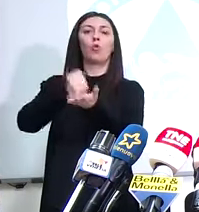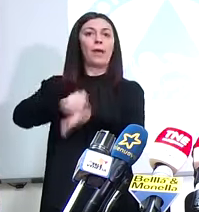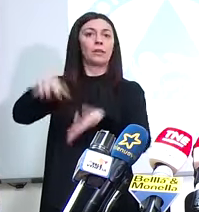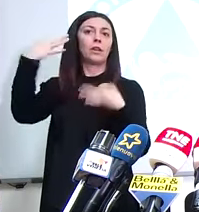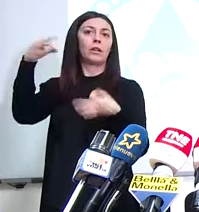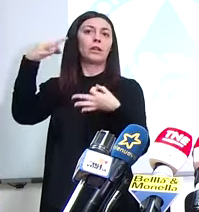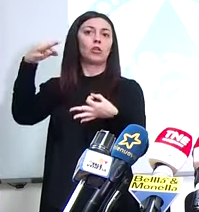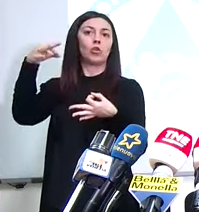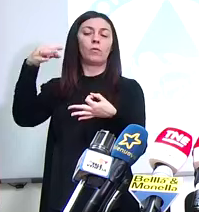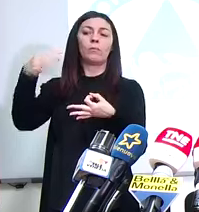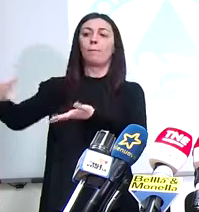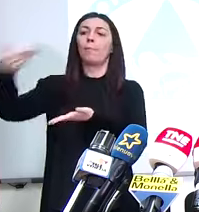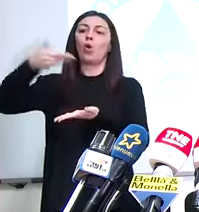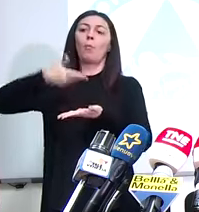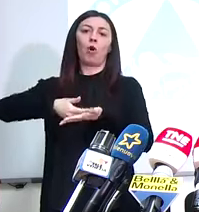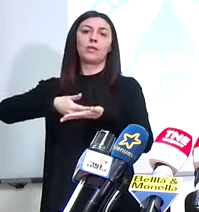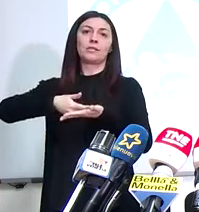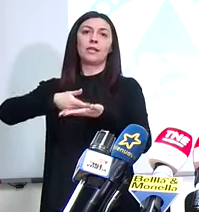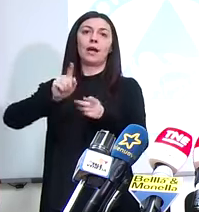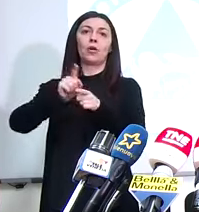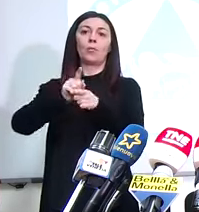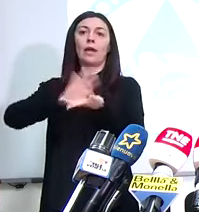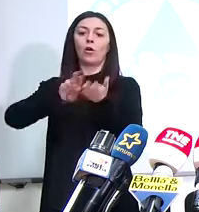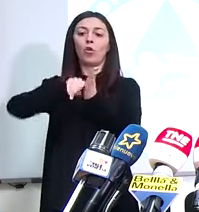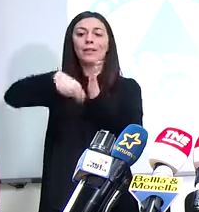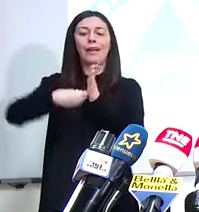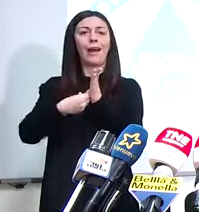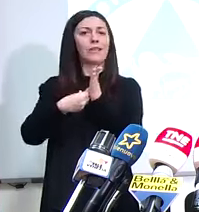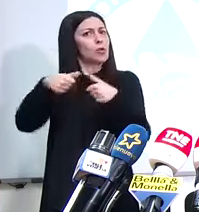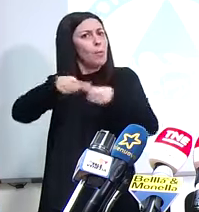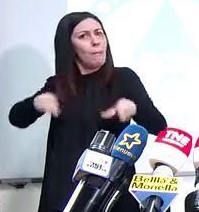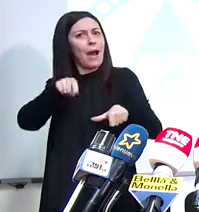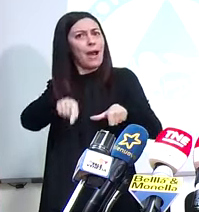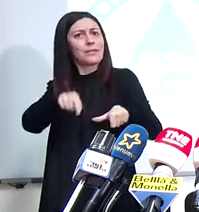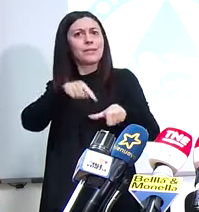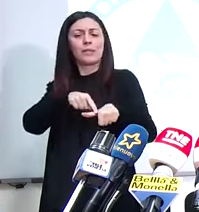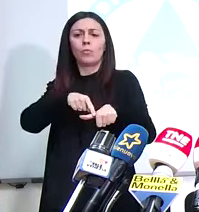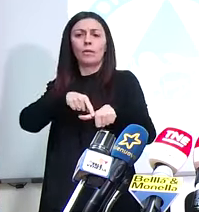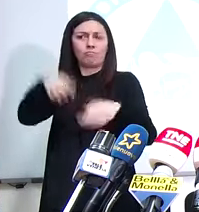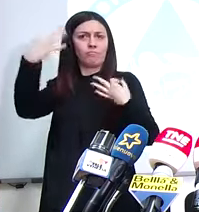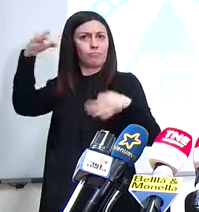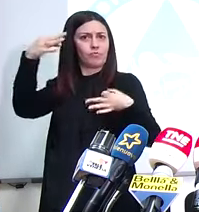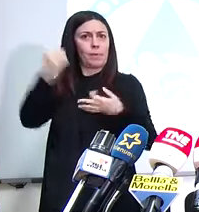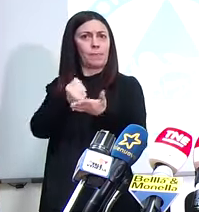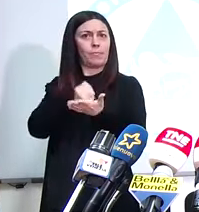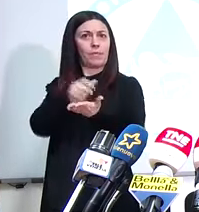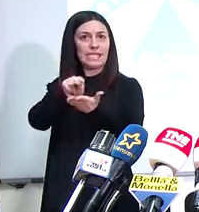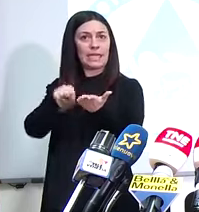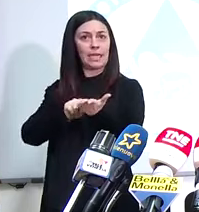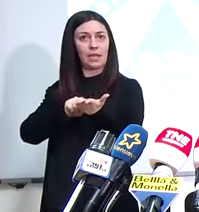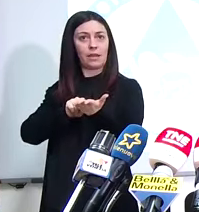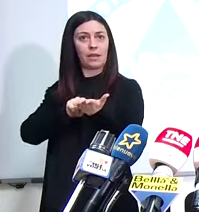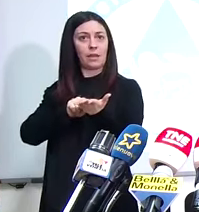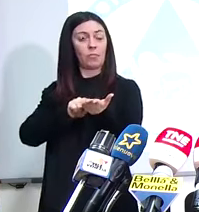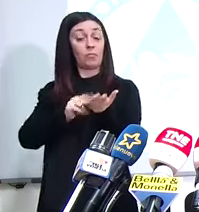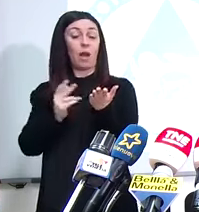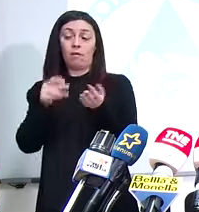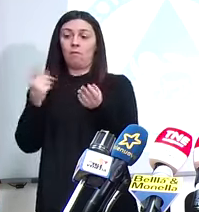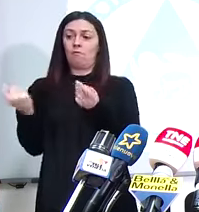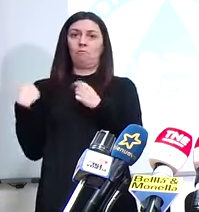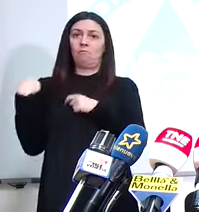scritta quindi una base contrattuale vedremo circa l'europa scusate no no no no no no è stata